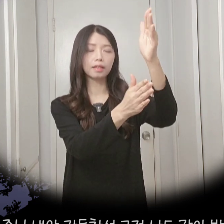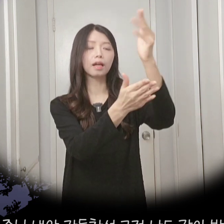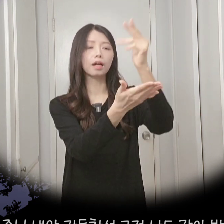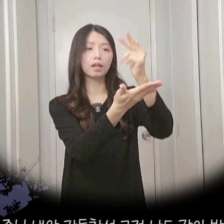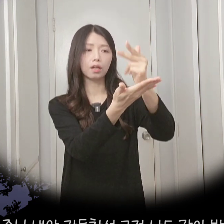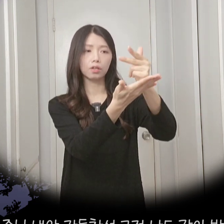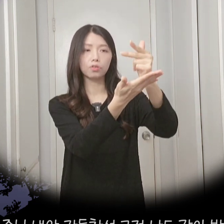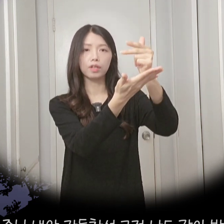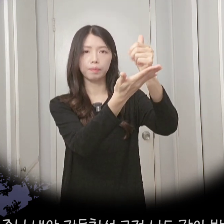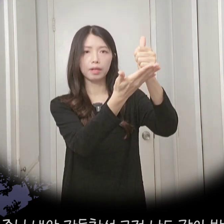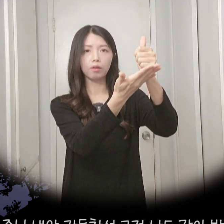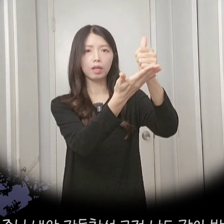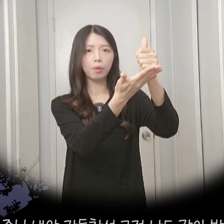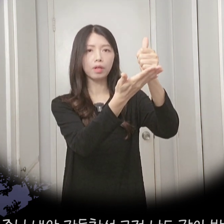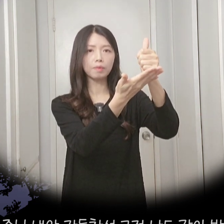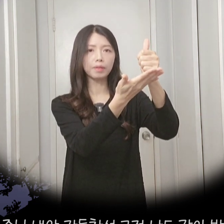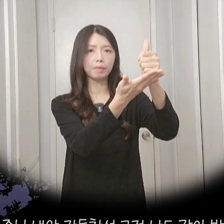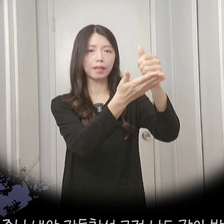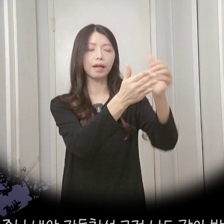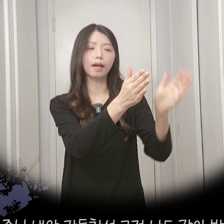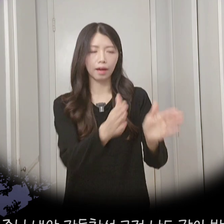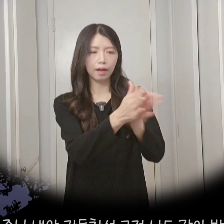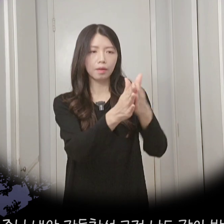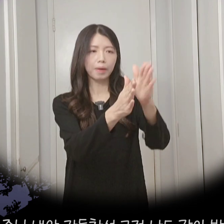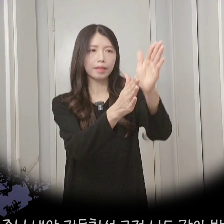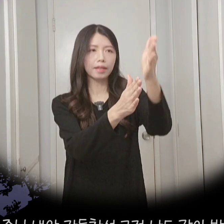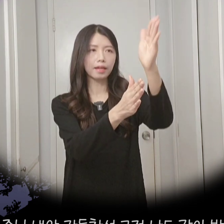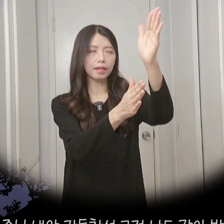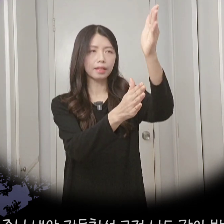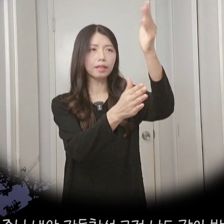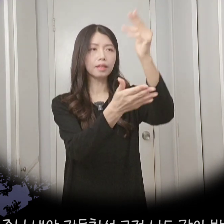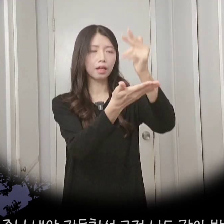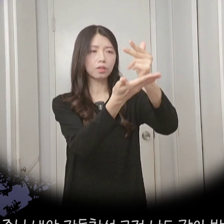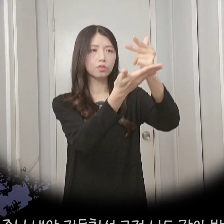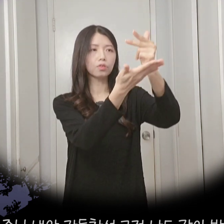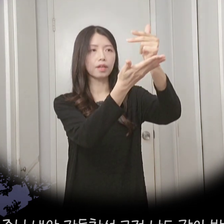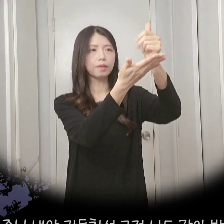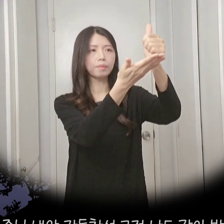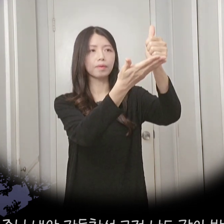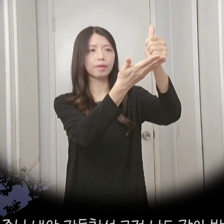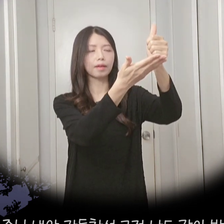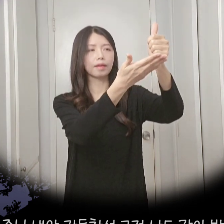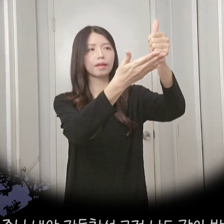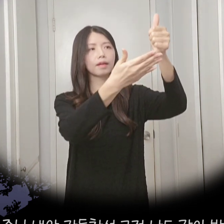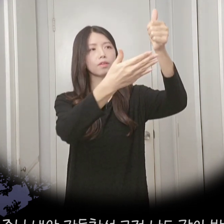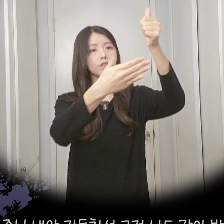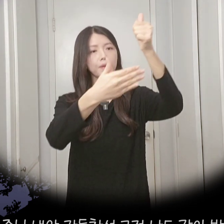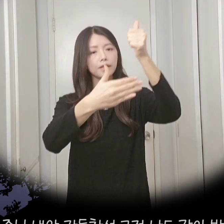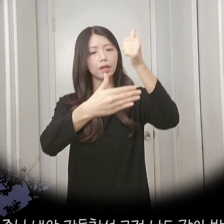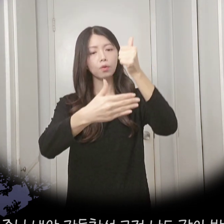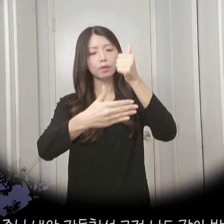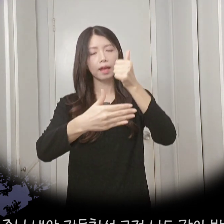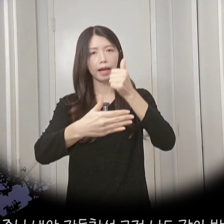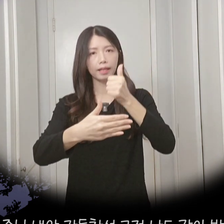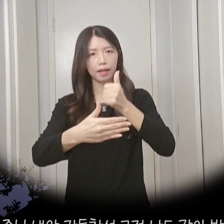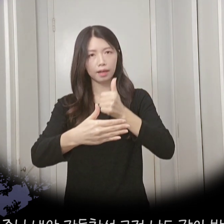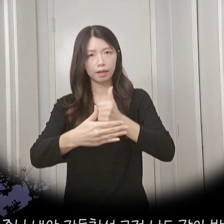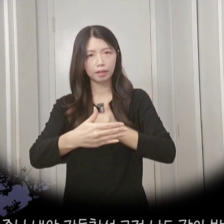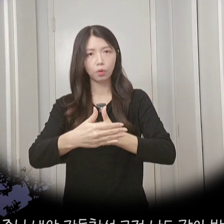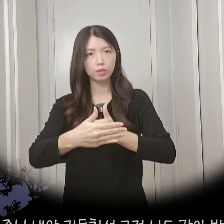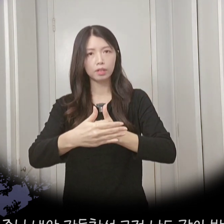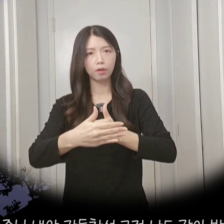반짝이는 주님 이렇게 표현하시면 됩니다. 반짝이는 주님, 주님이 그대로 내